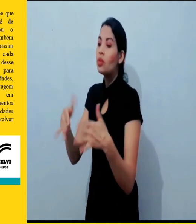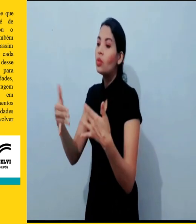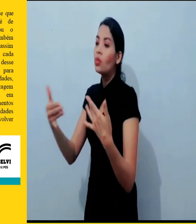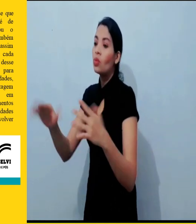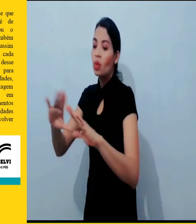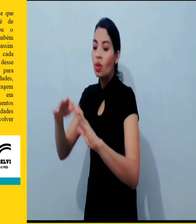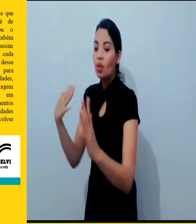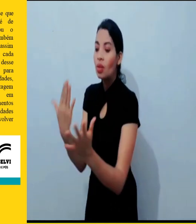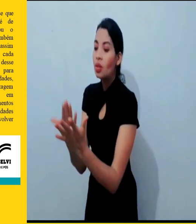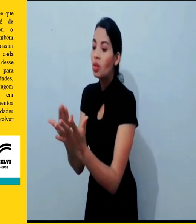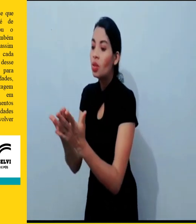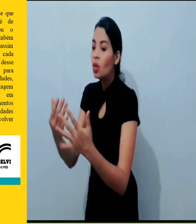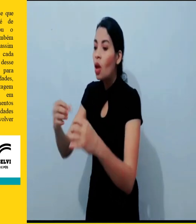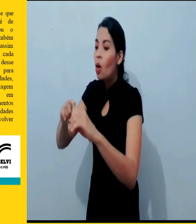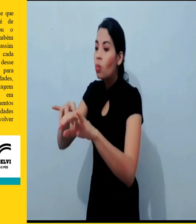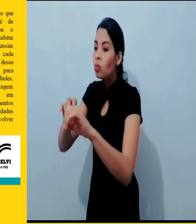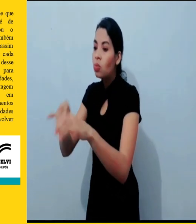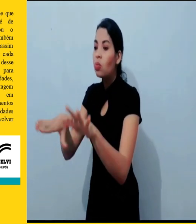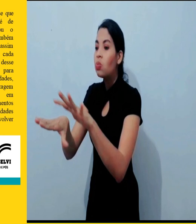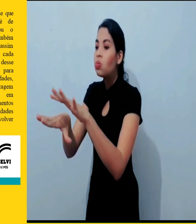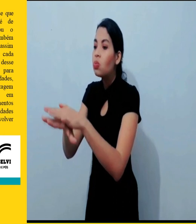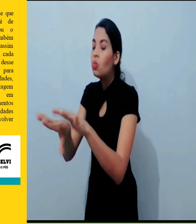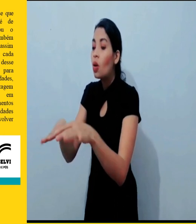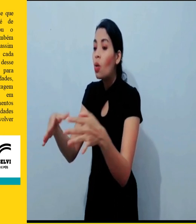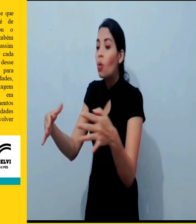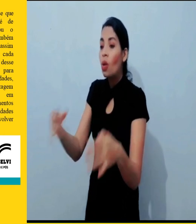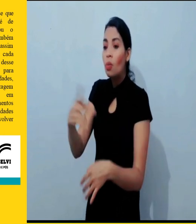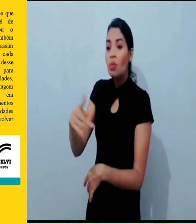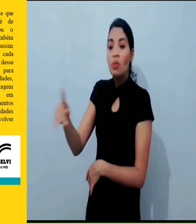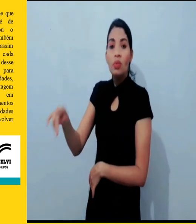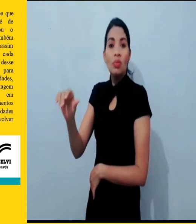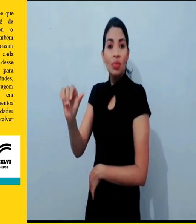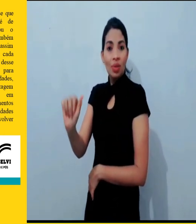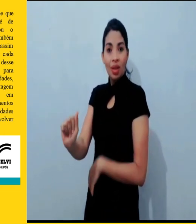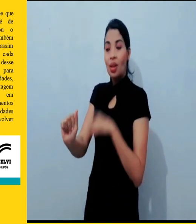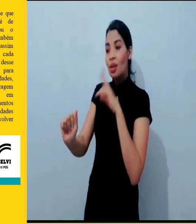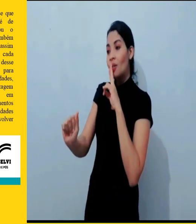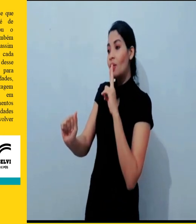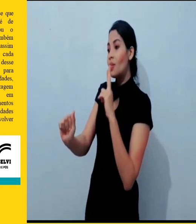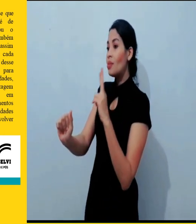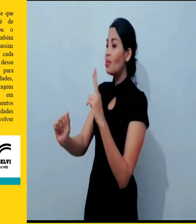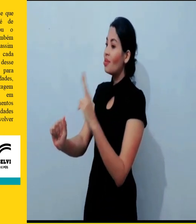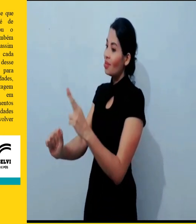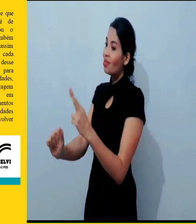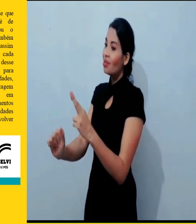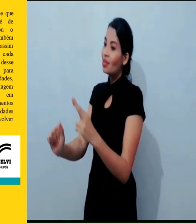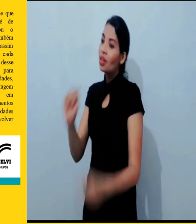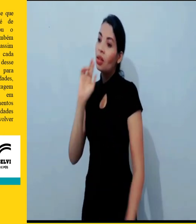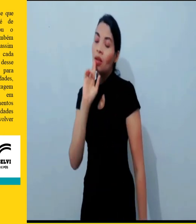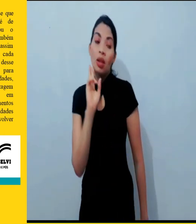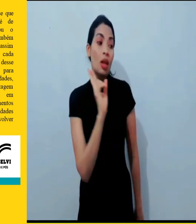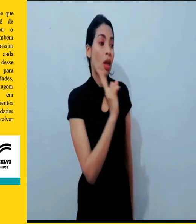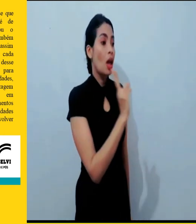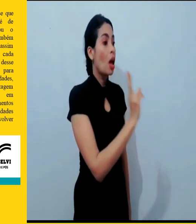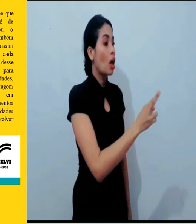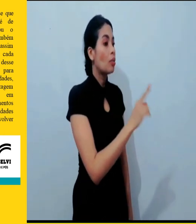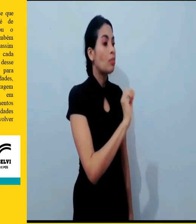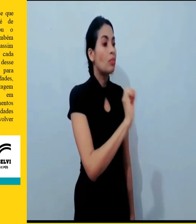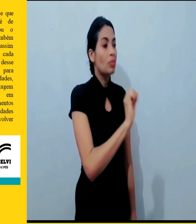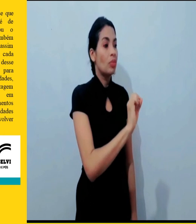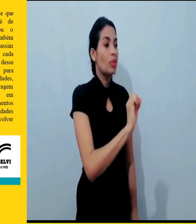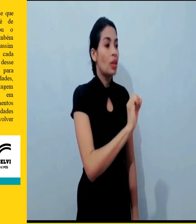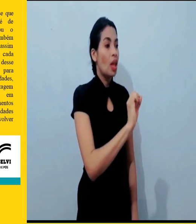inclusão escolar? Professora A respondeu que é fazer com que as escolas respeitem a diferença e